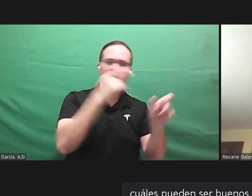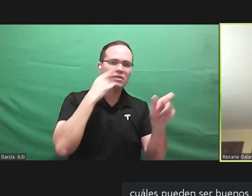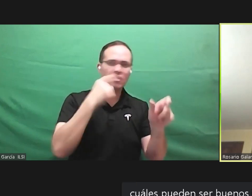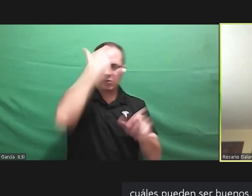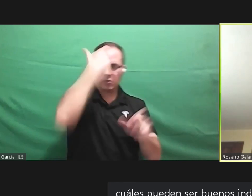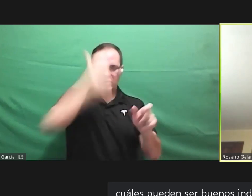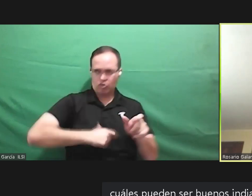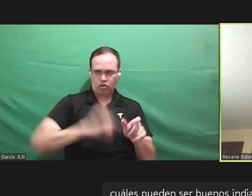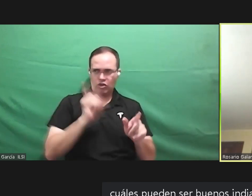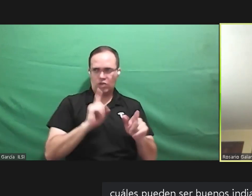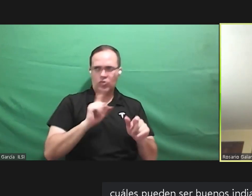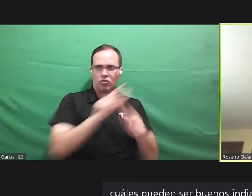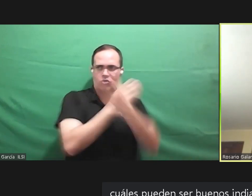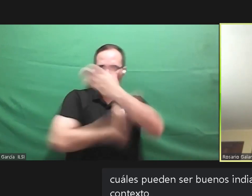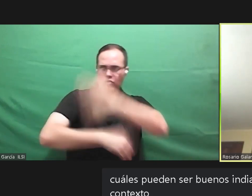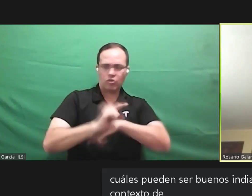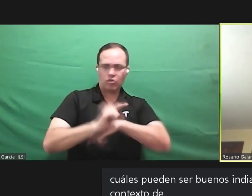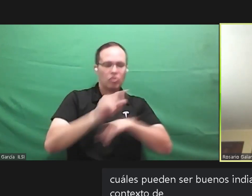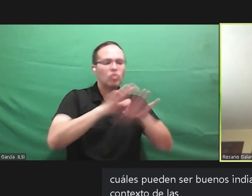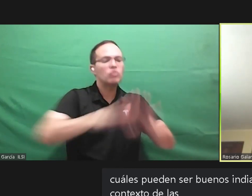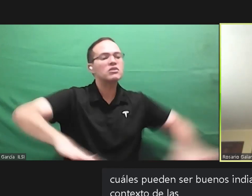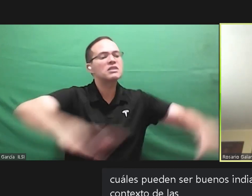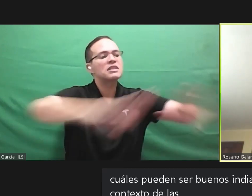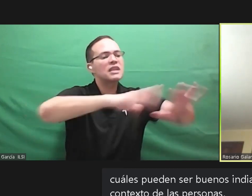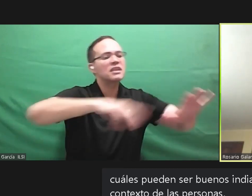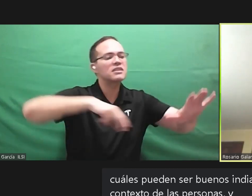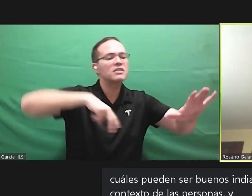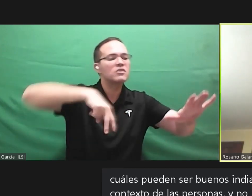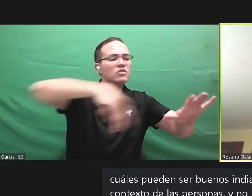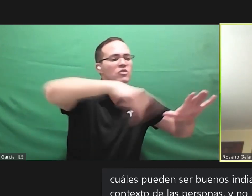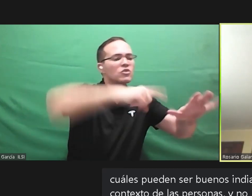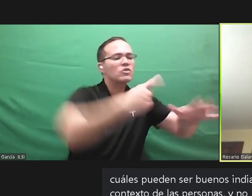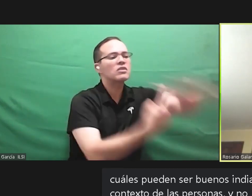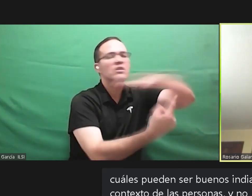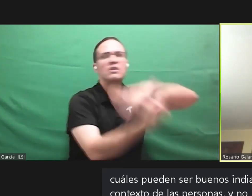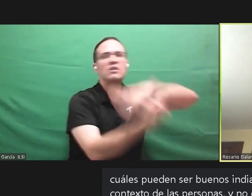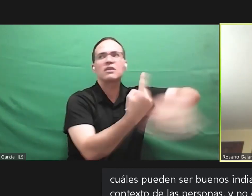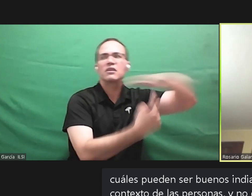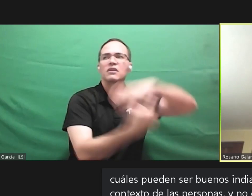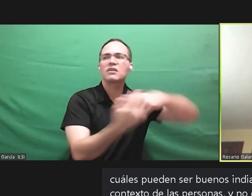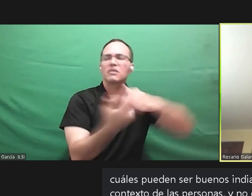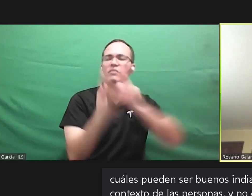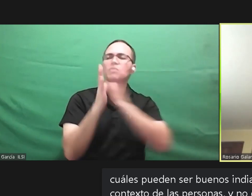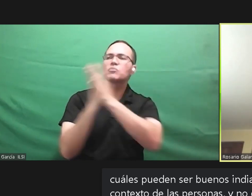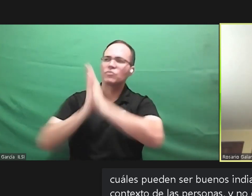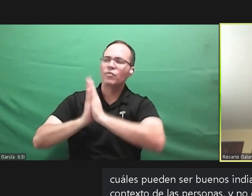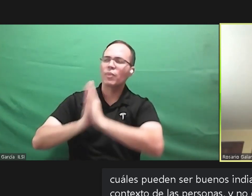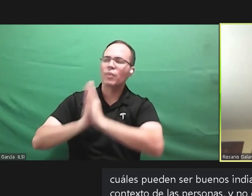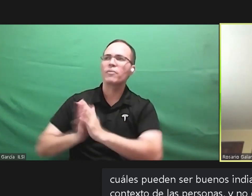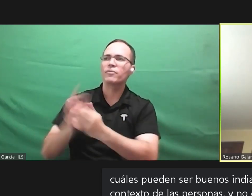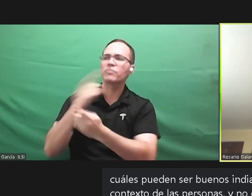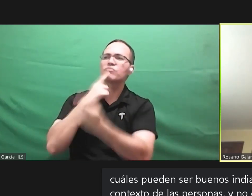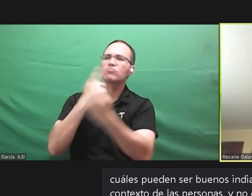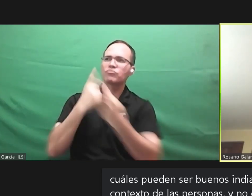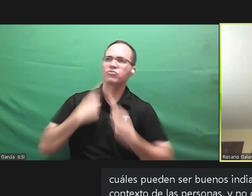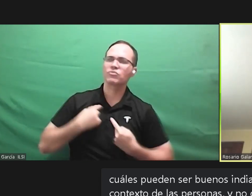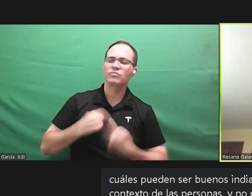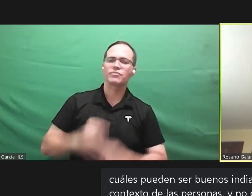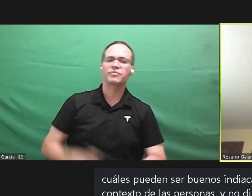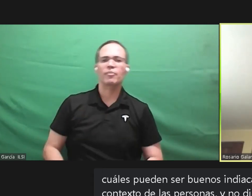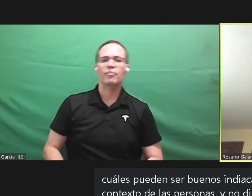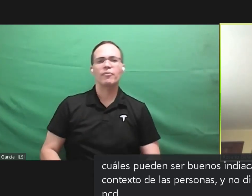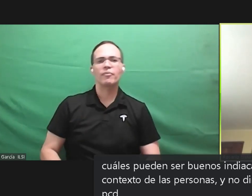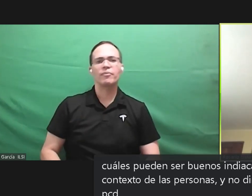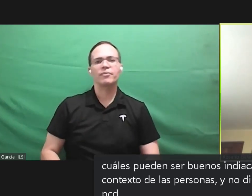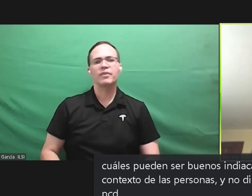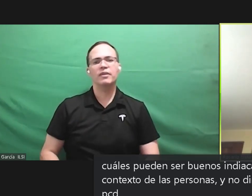Muchas gracias, Carlos. No sé si alguno de los panelistas voluntariamente quiere responder la pregunta, o una de las dos, por lo menos, no